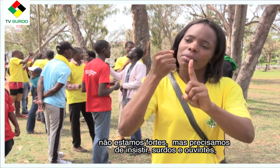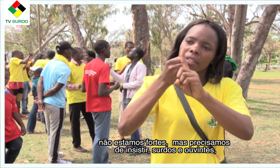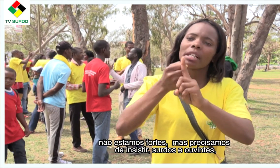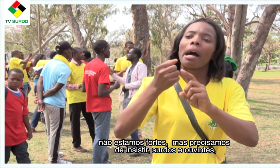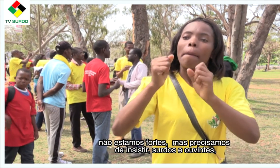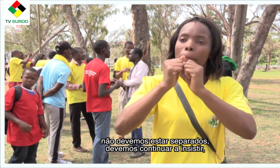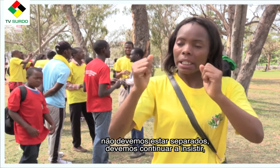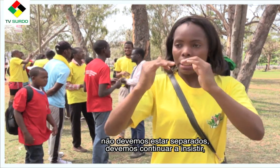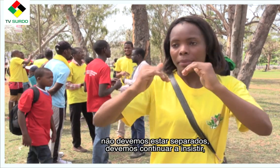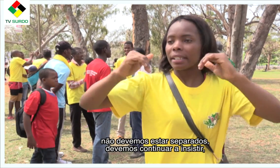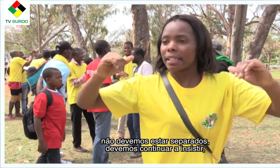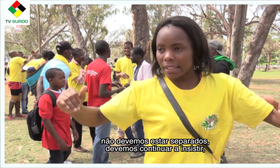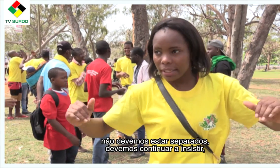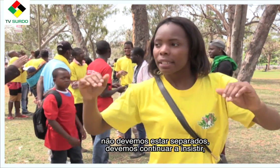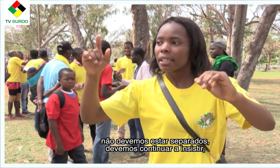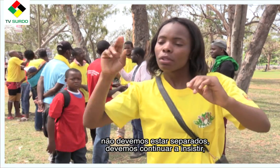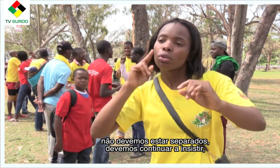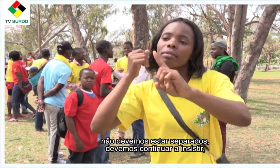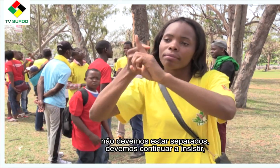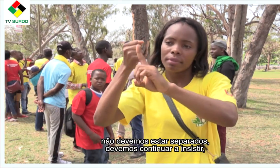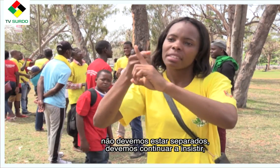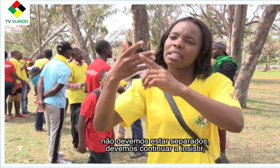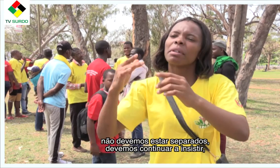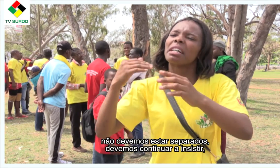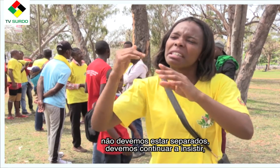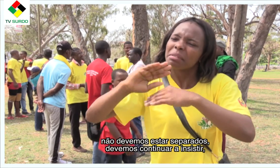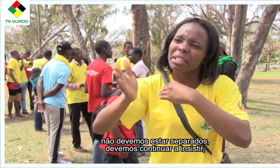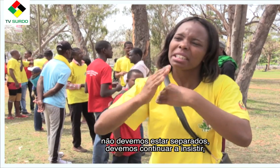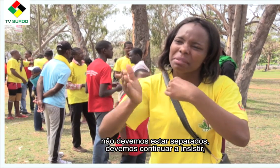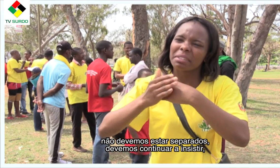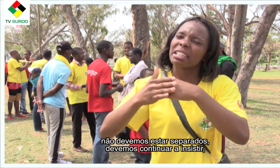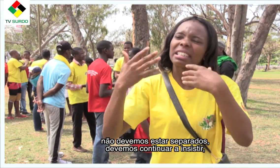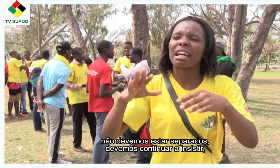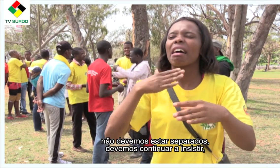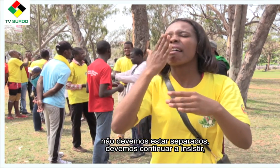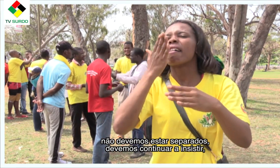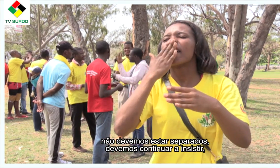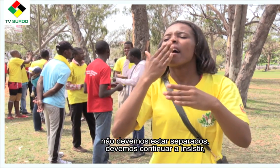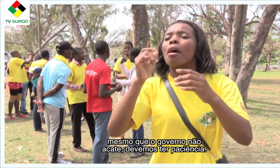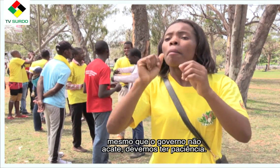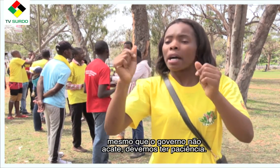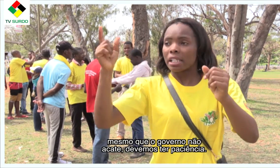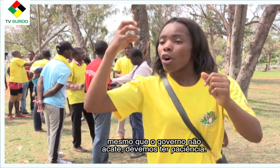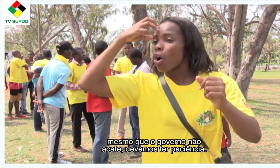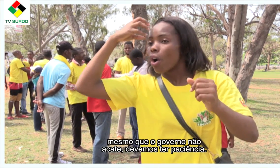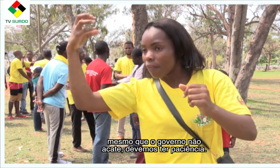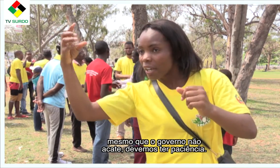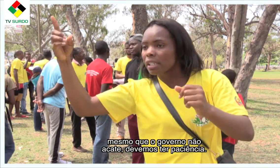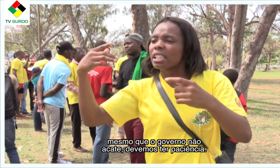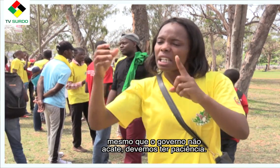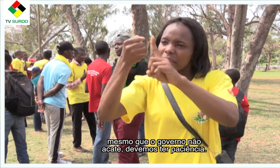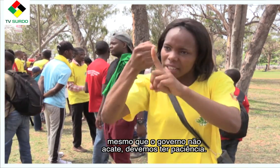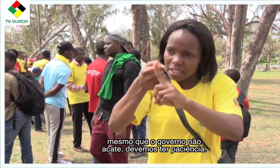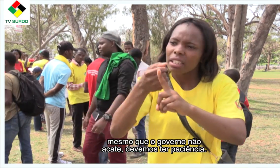ouvintes. Não devemos estar separados, devemos continuar a insistir. Mesmo que o governo não acate, devemos ter